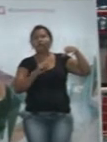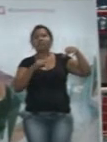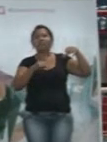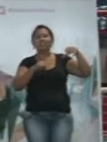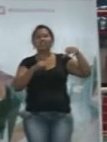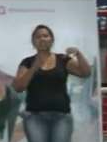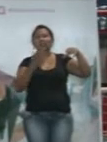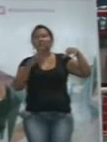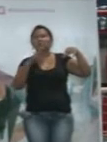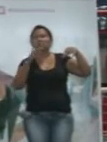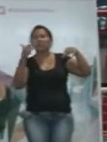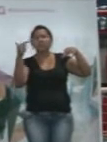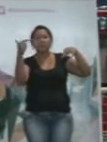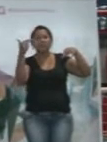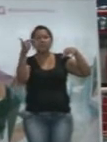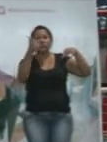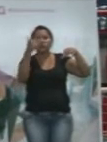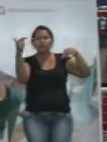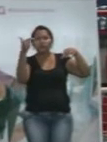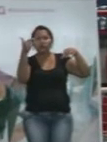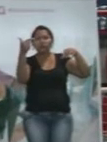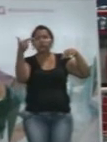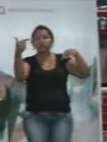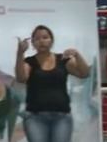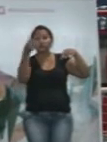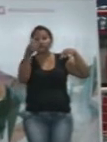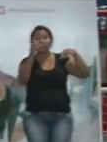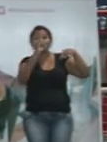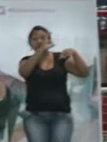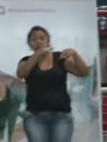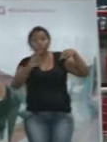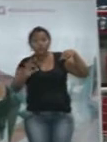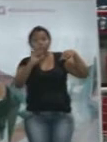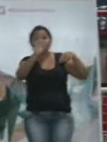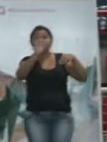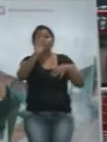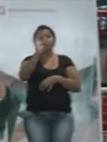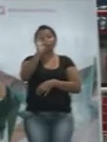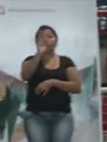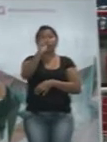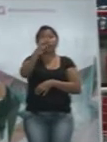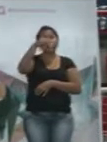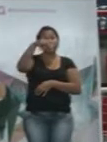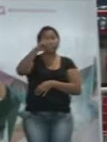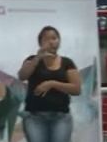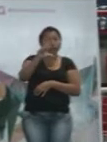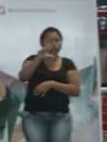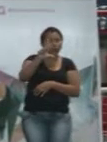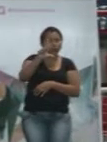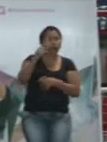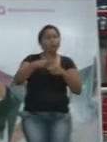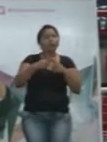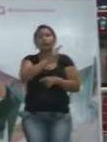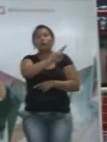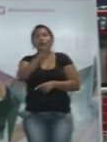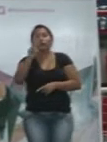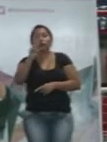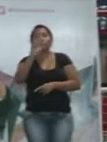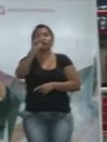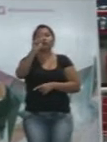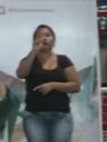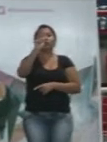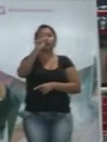de 22 a 26% de etanol. Por que o governo brasileiro colocou etanol na gasolina?